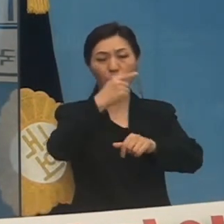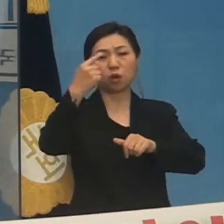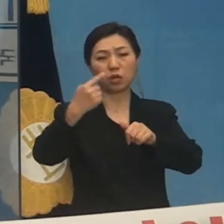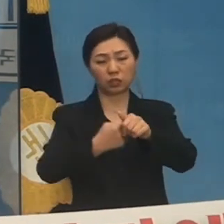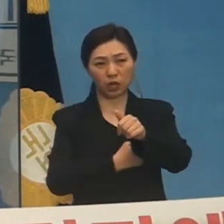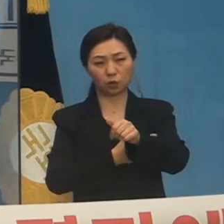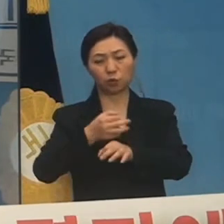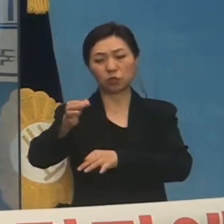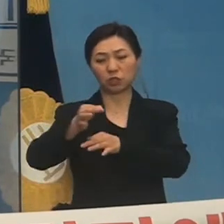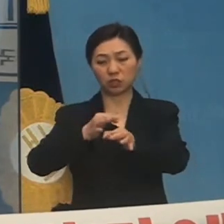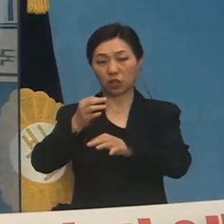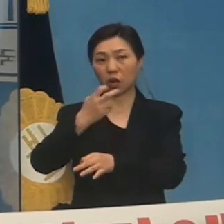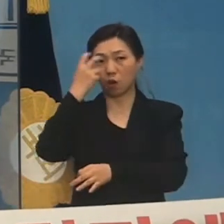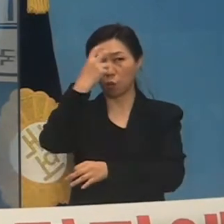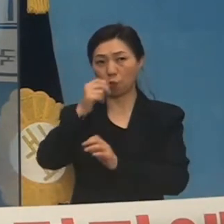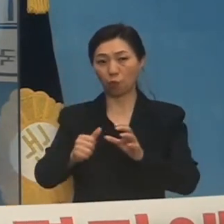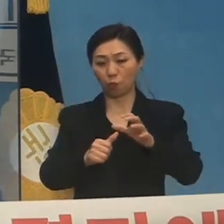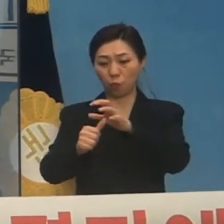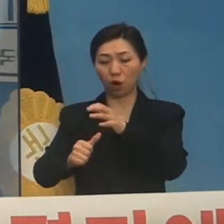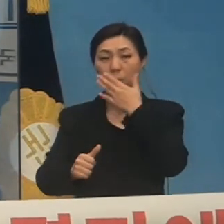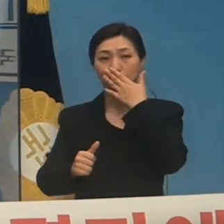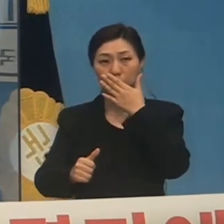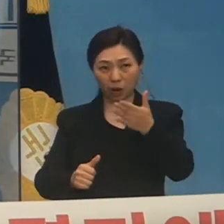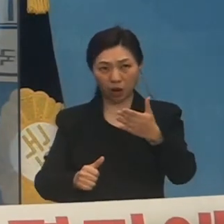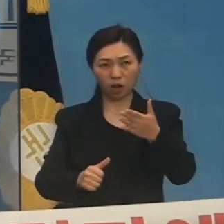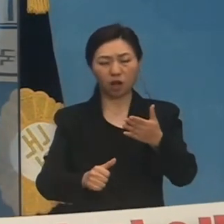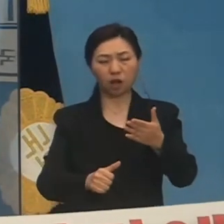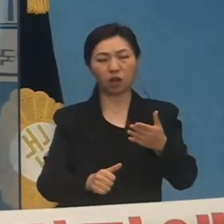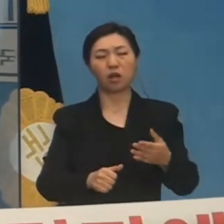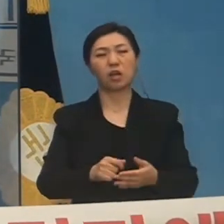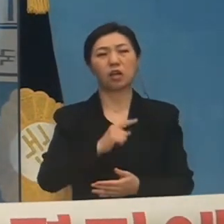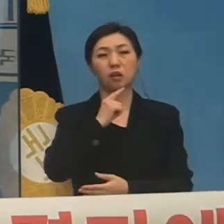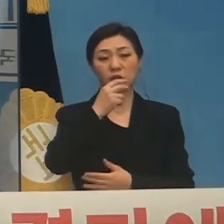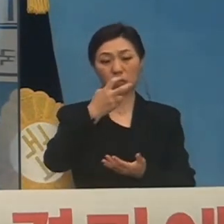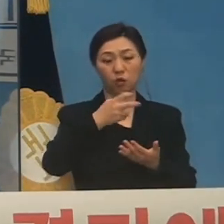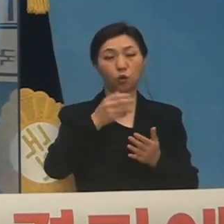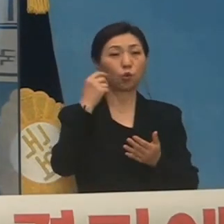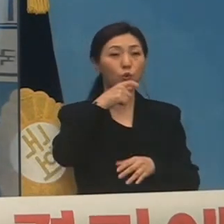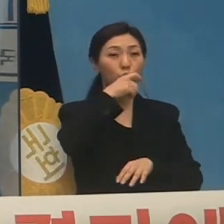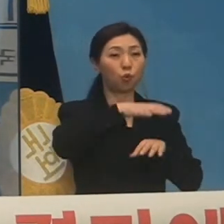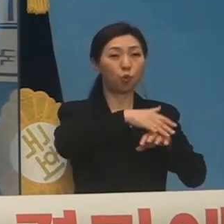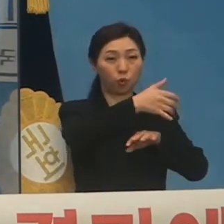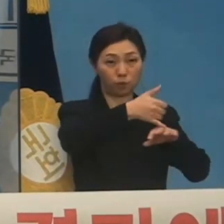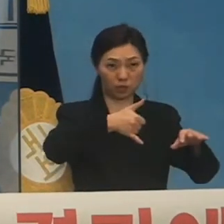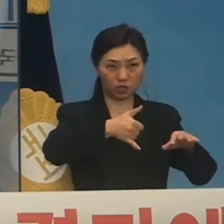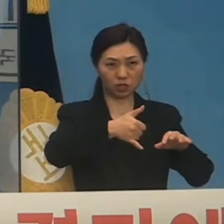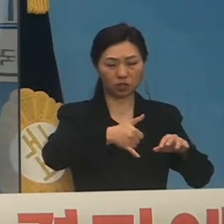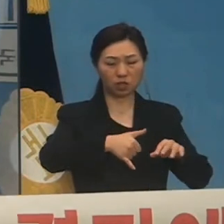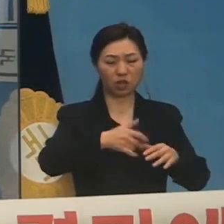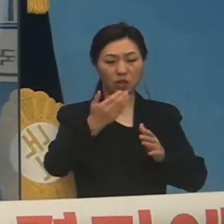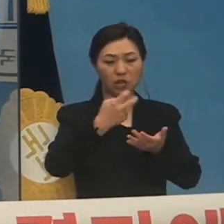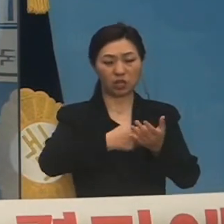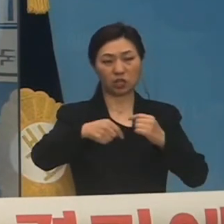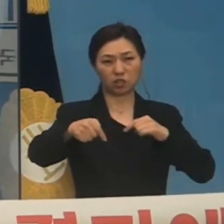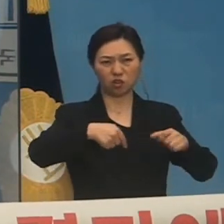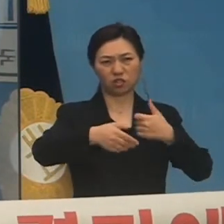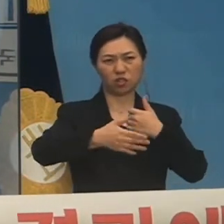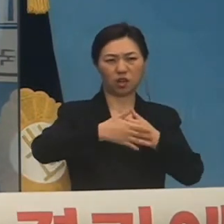자동시장정리가 실현됐다며 농민 농업인을 대상으로 정책발동 성과를 홍보하고 지지를